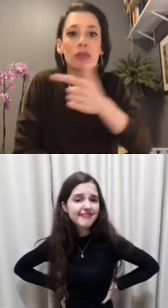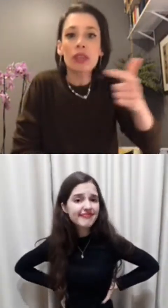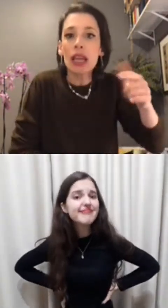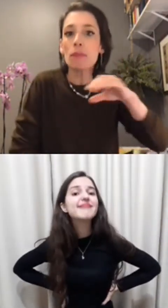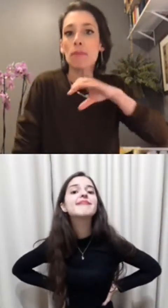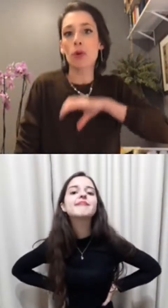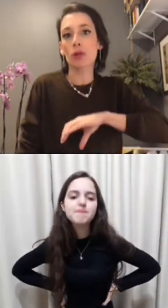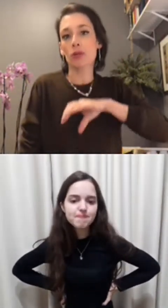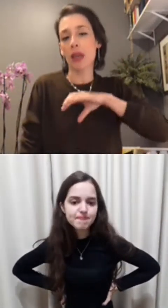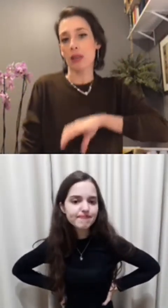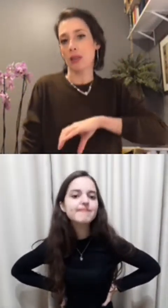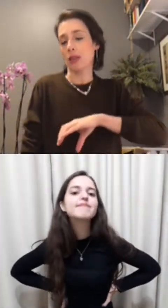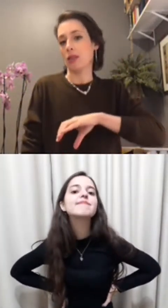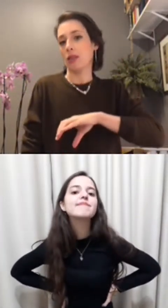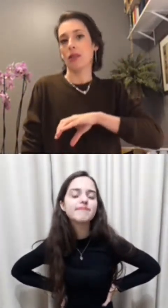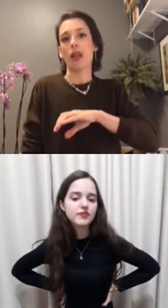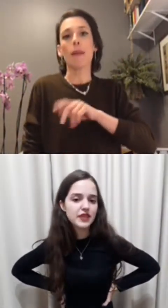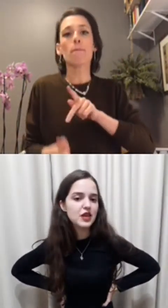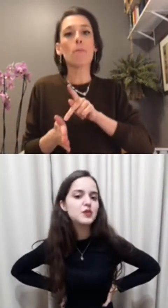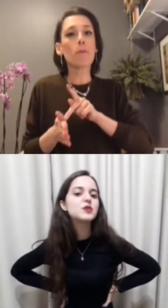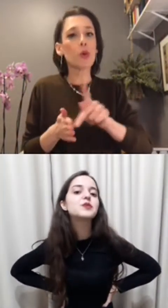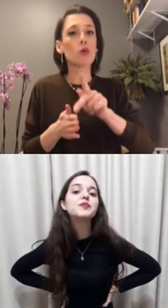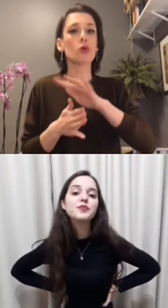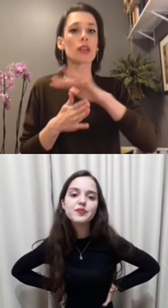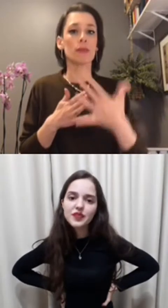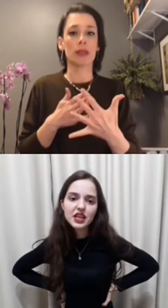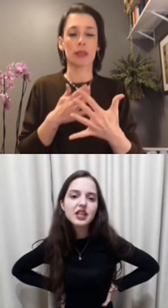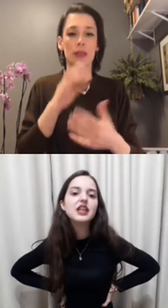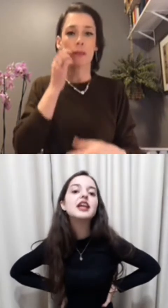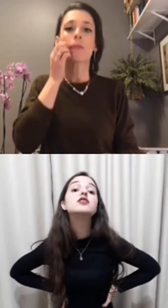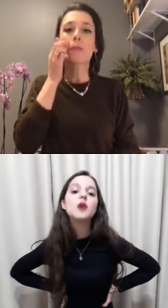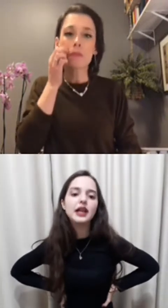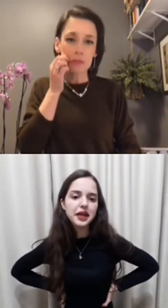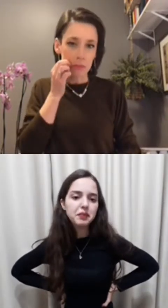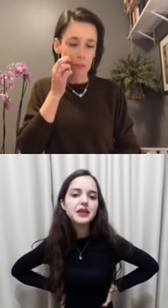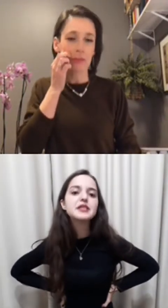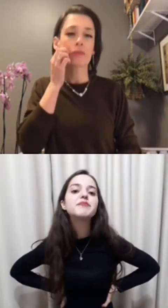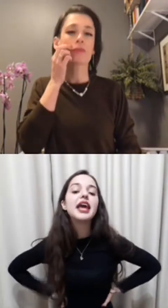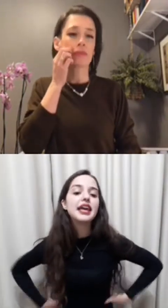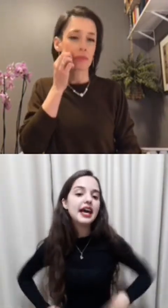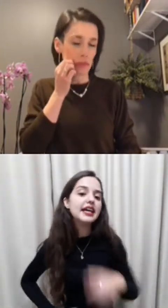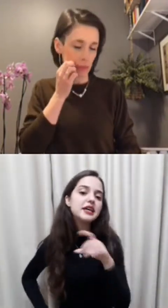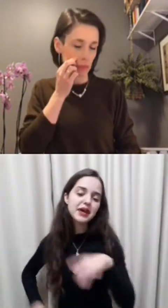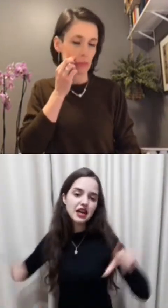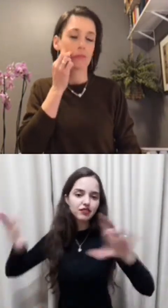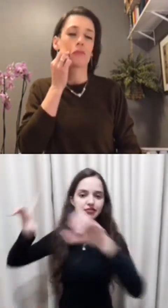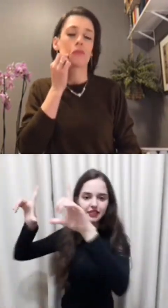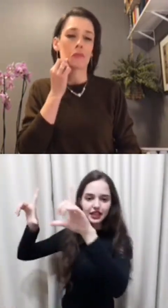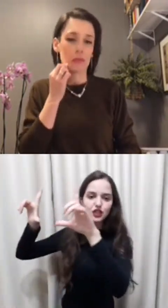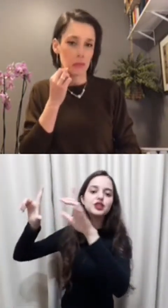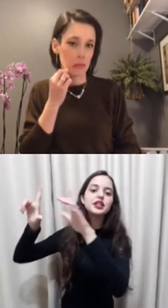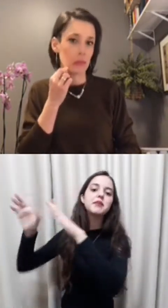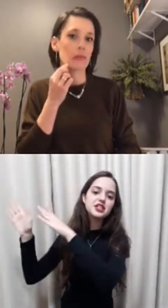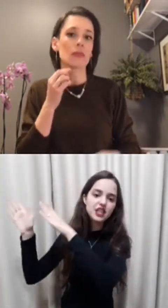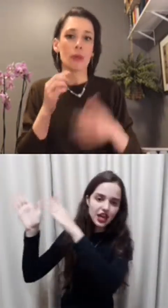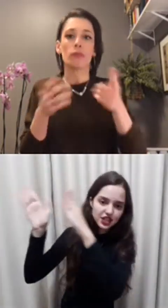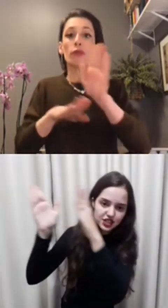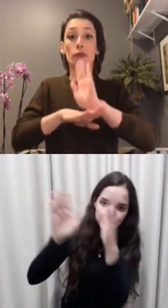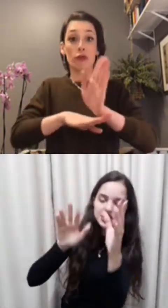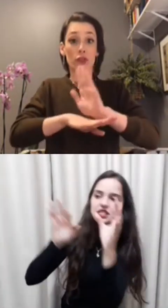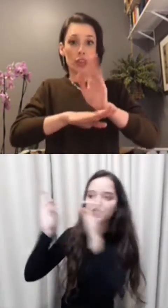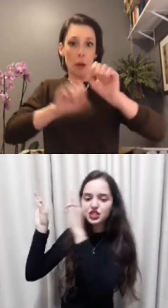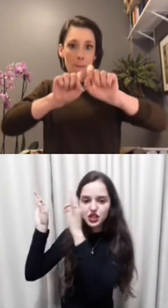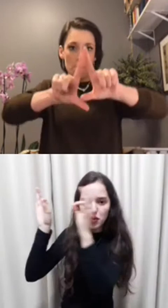Não tem português. É Isso. puro Libras. Só Libras. E aí passava um vídeo, né, pra gente, a